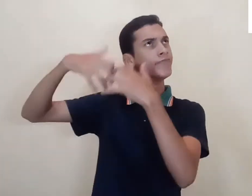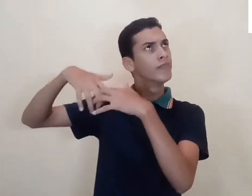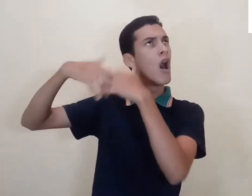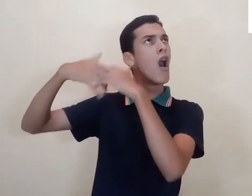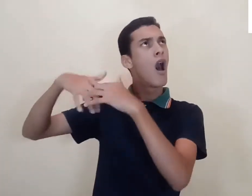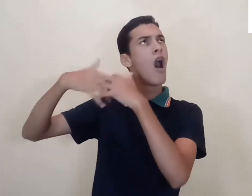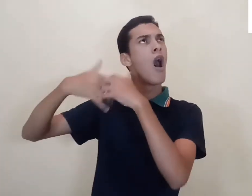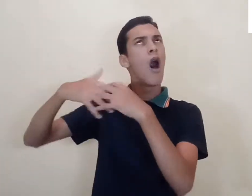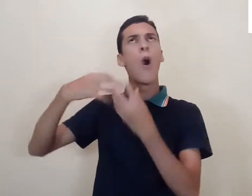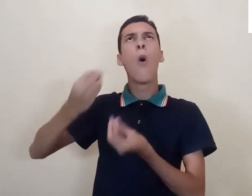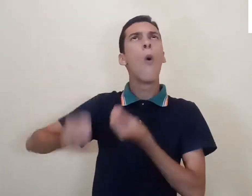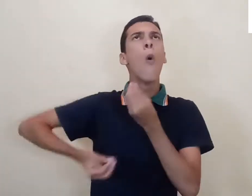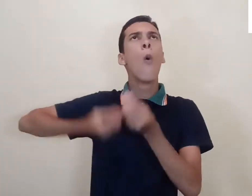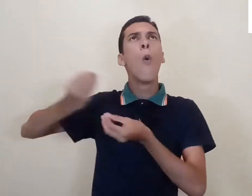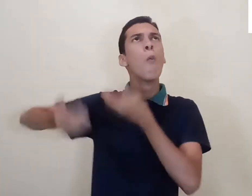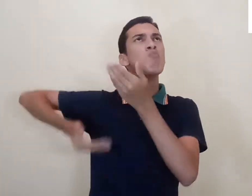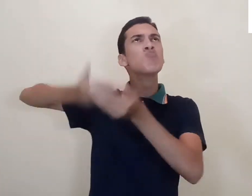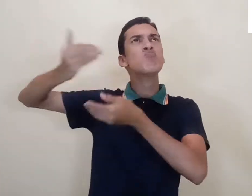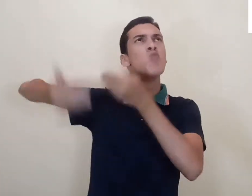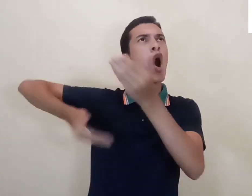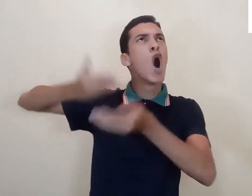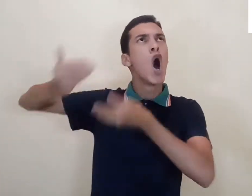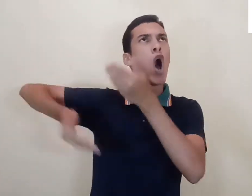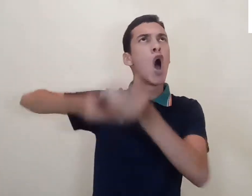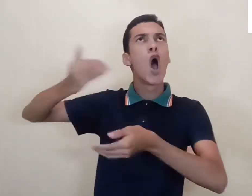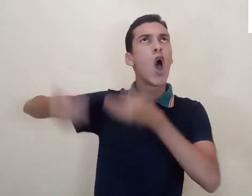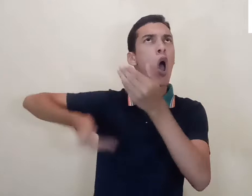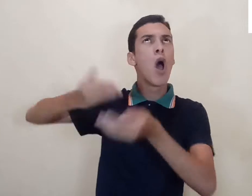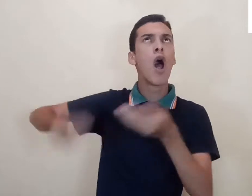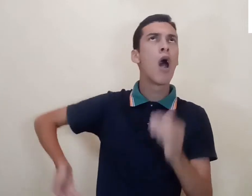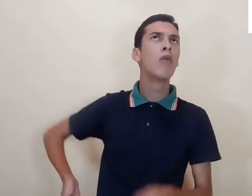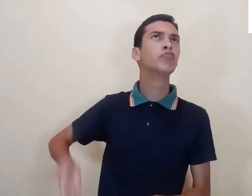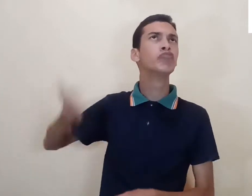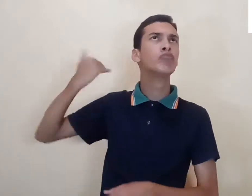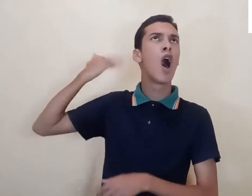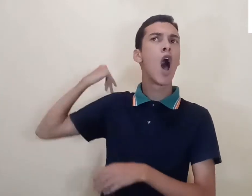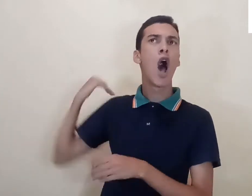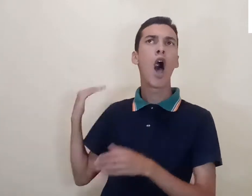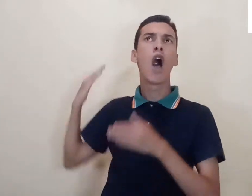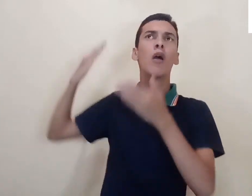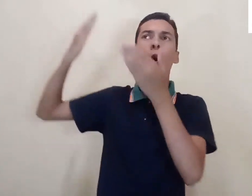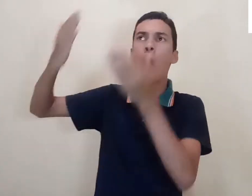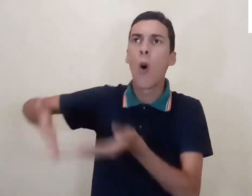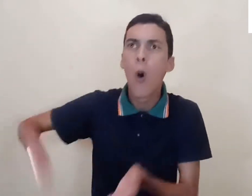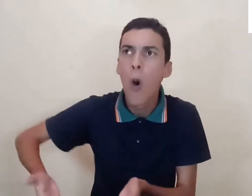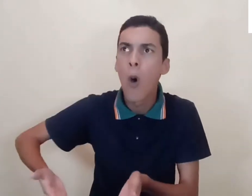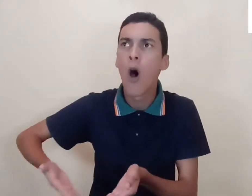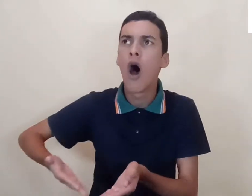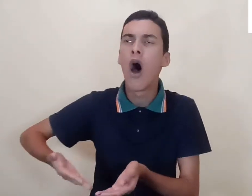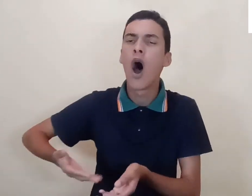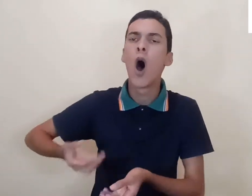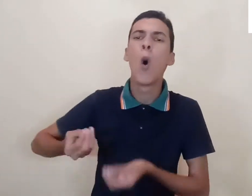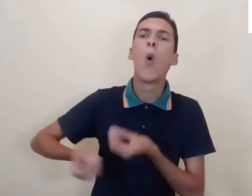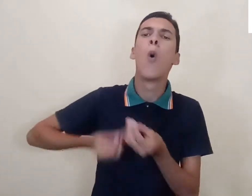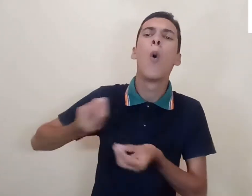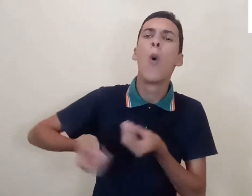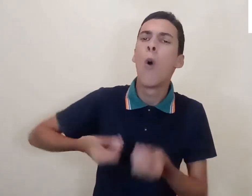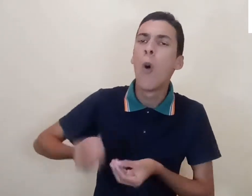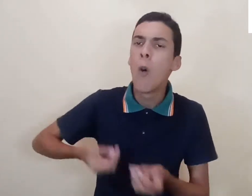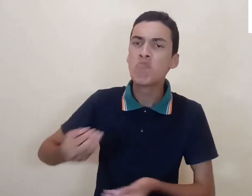quer saber? Eu vou desistir de aprender Libras porque eu sei que eu nunca vou chegar nesse nível. Você não precisa